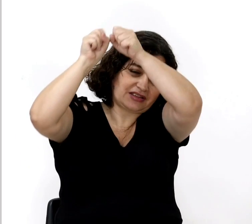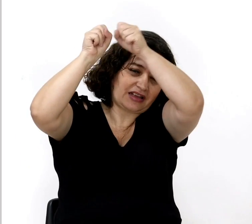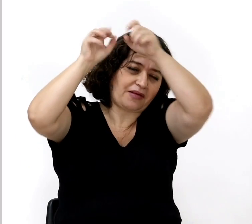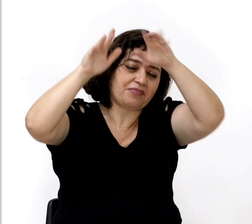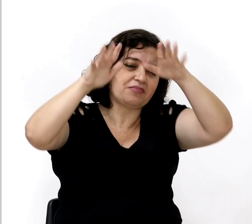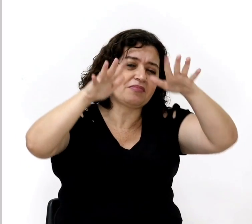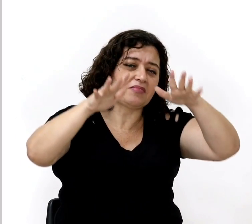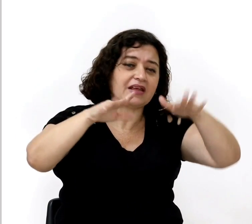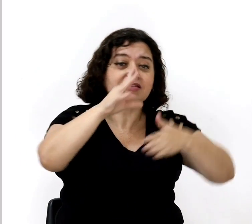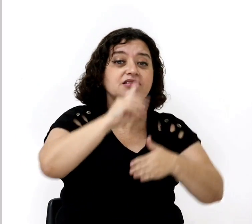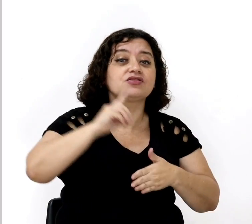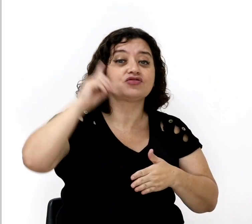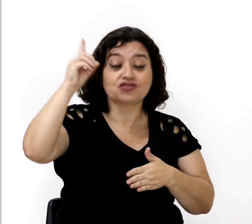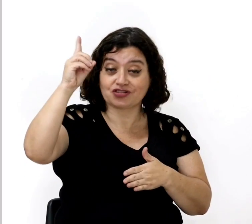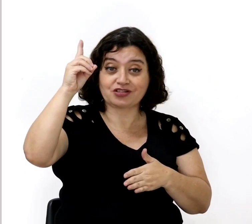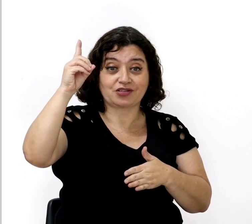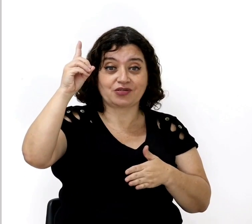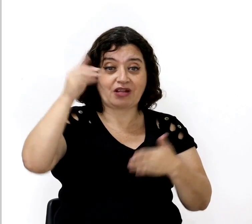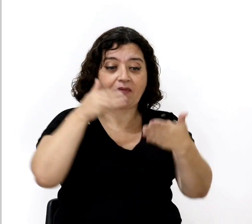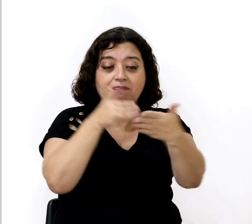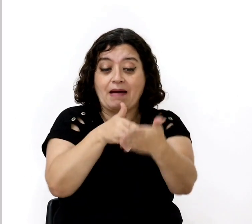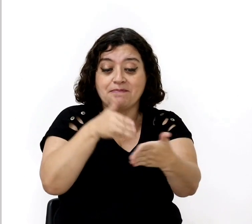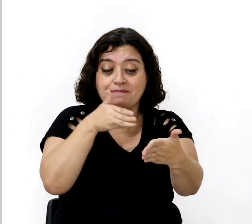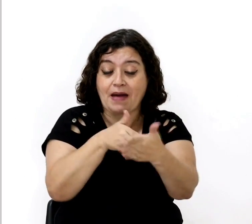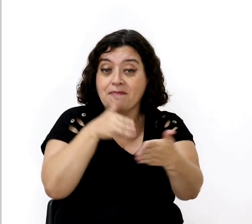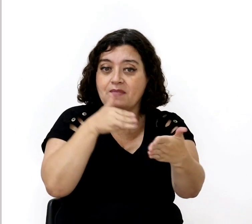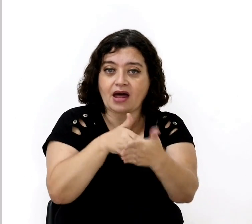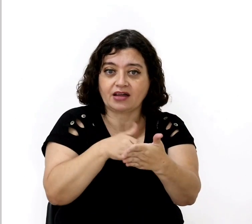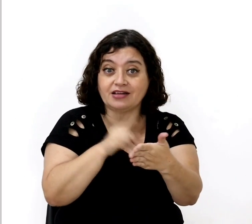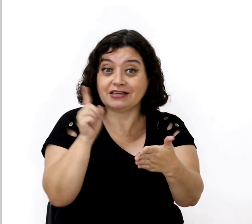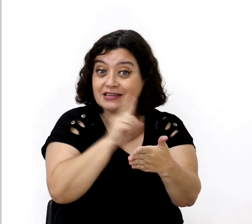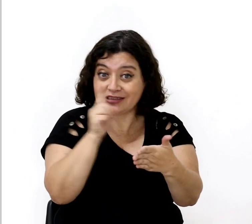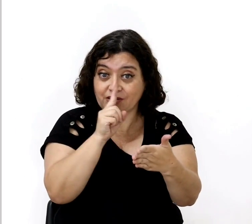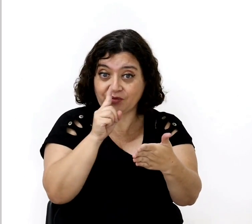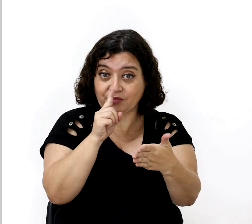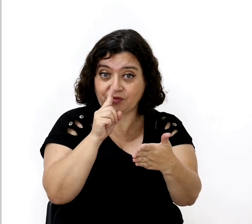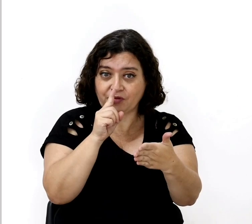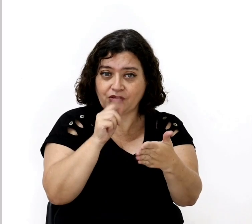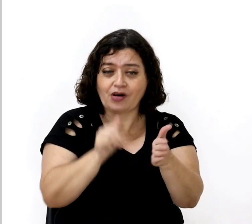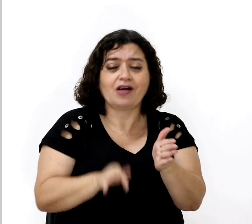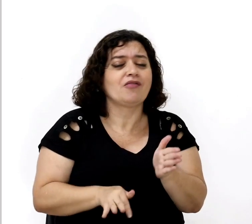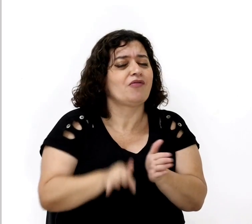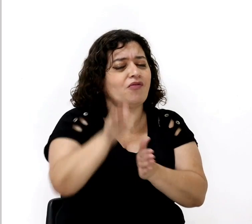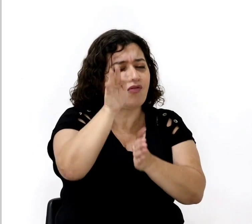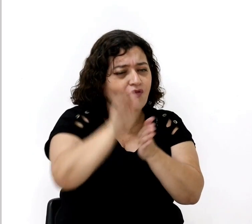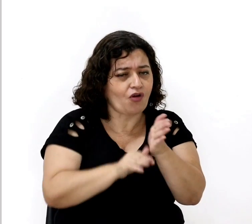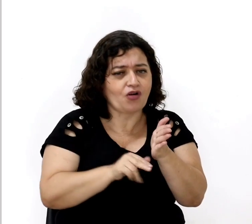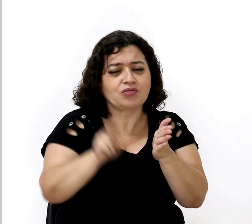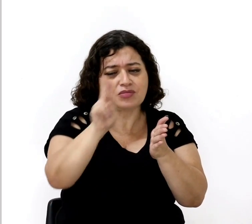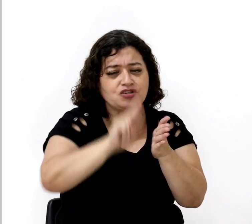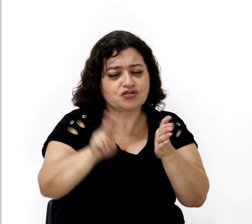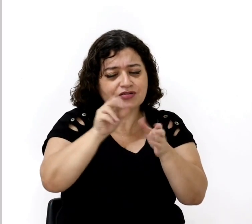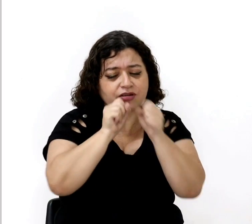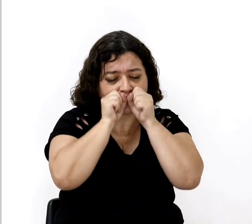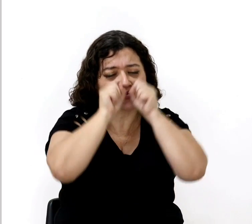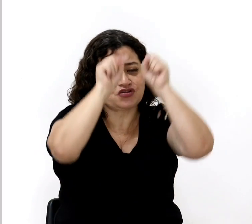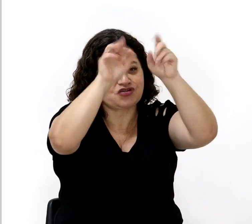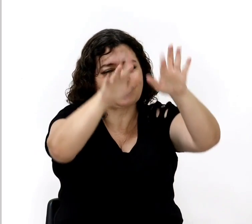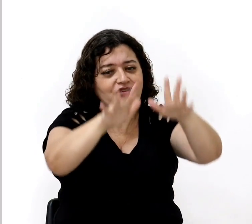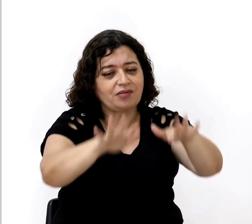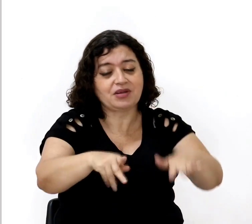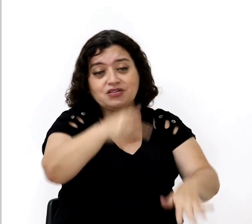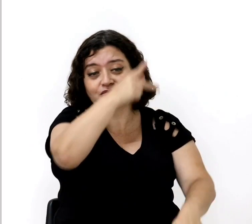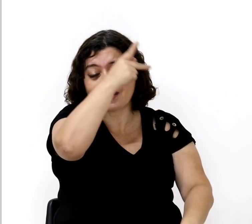a bênção de Deus sobre nós, ela não é limitada. Existem várias maneiras de você atuar e